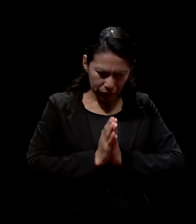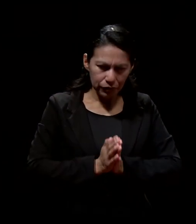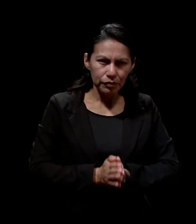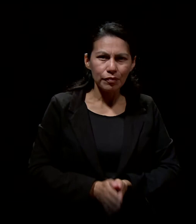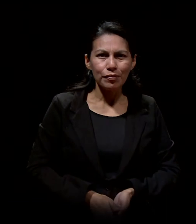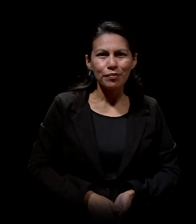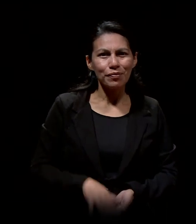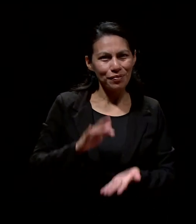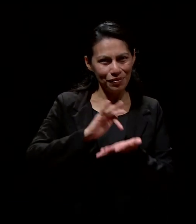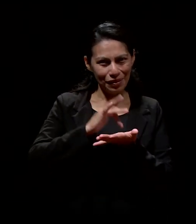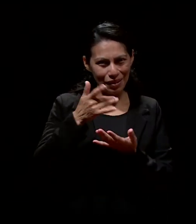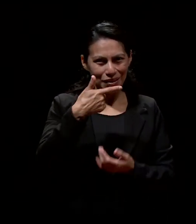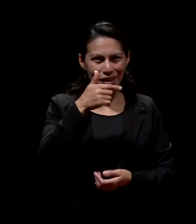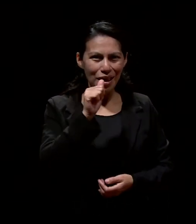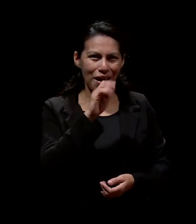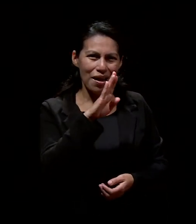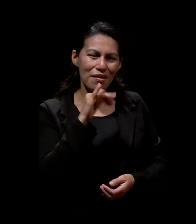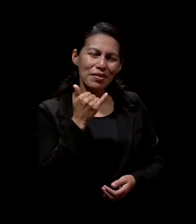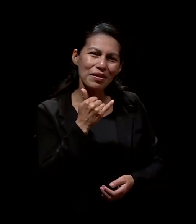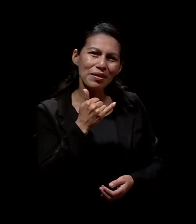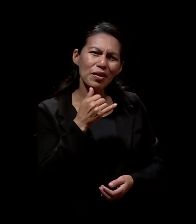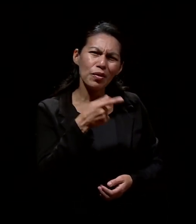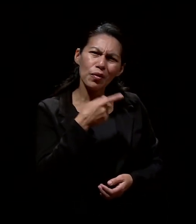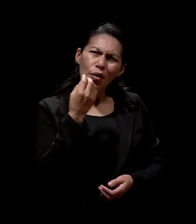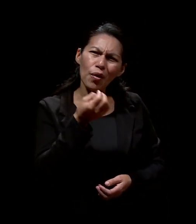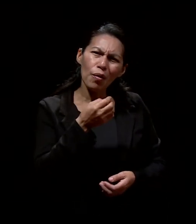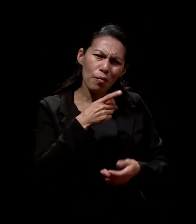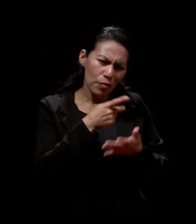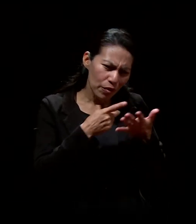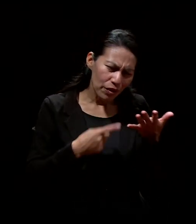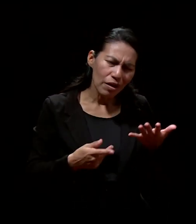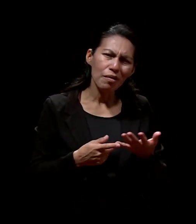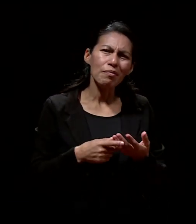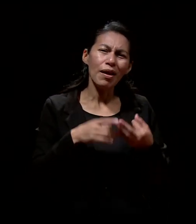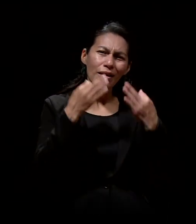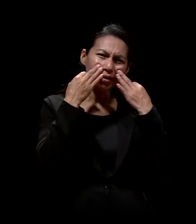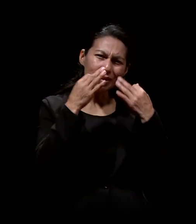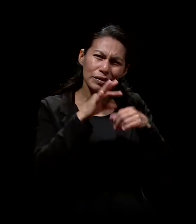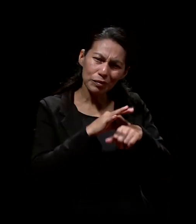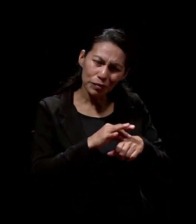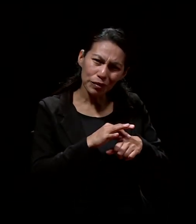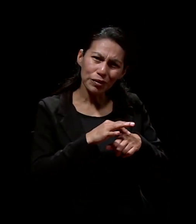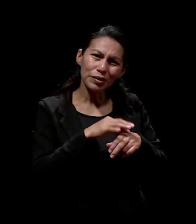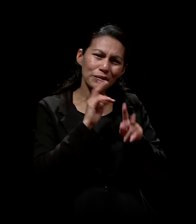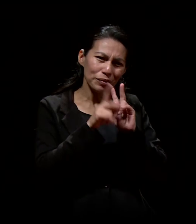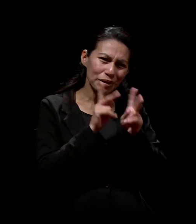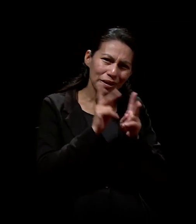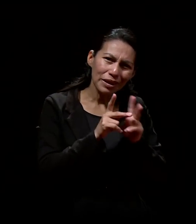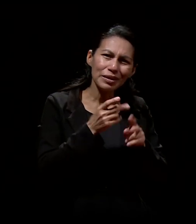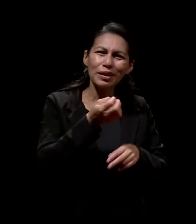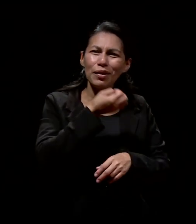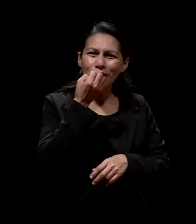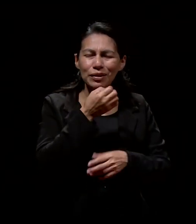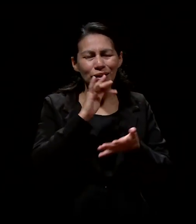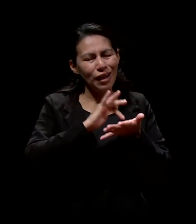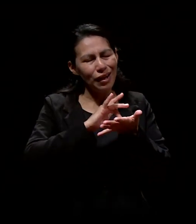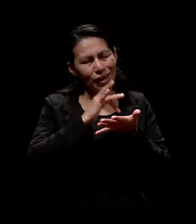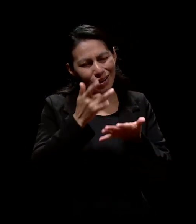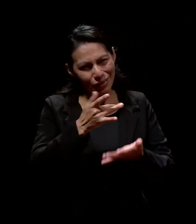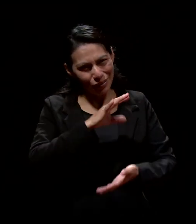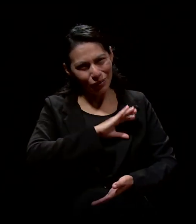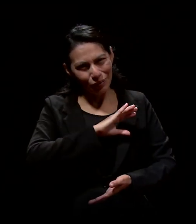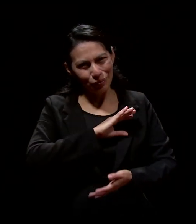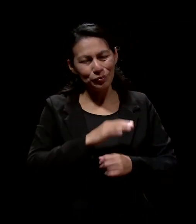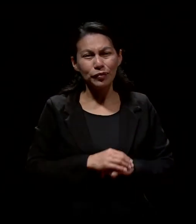por estar en el programa, compartir tu testimonio, la manera en que oras. Gracias. Apreciamos mucho.